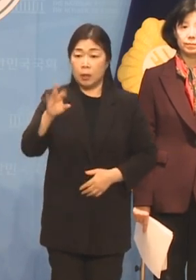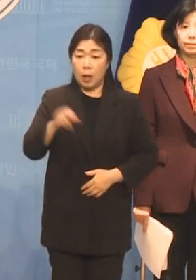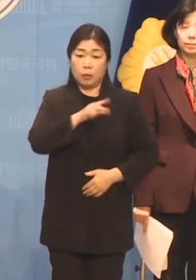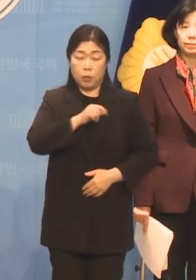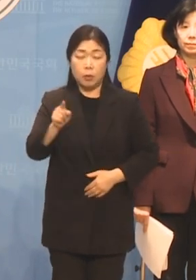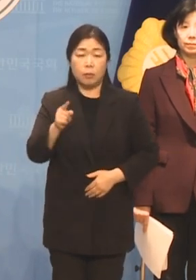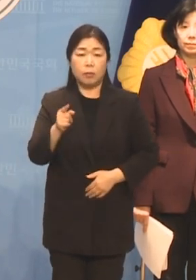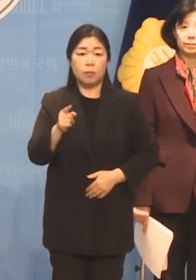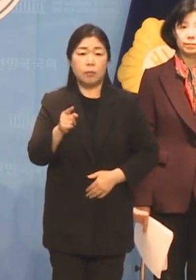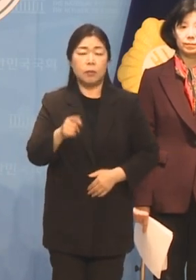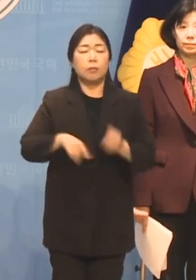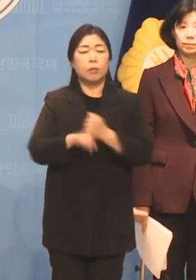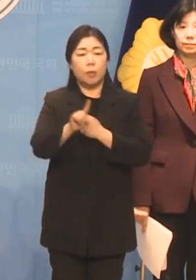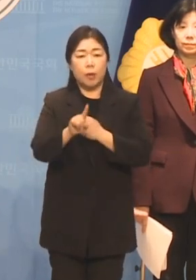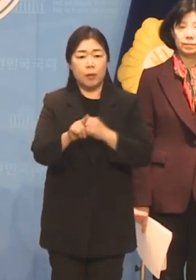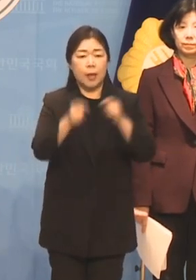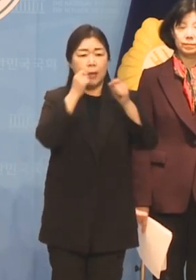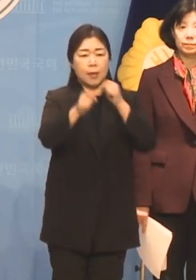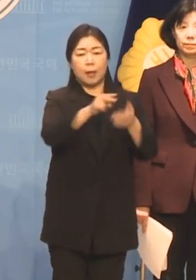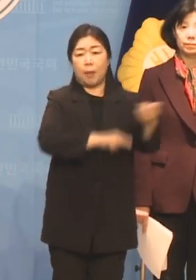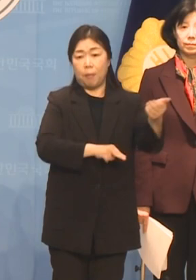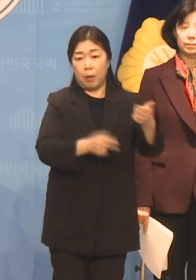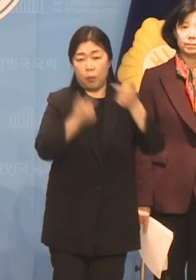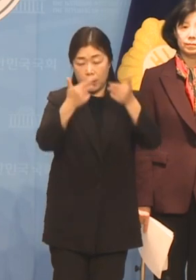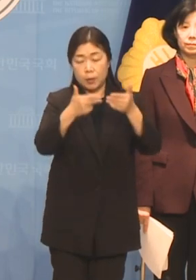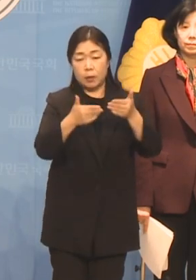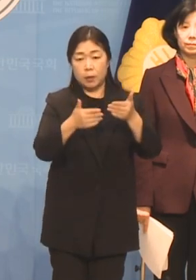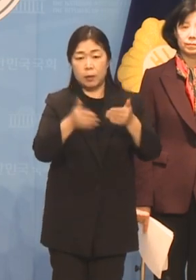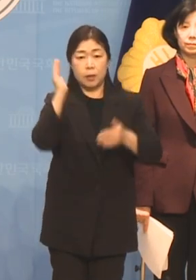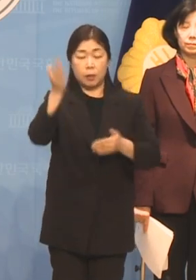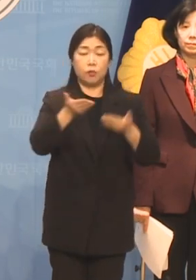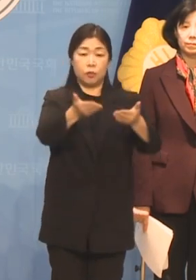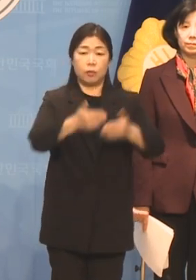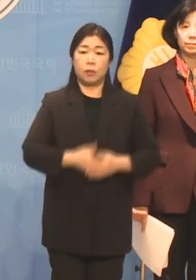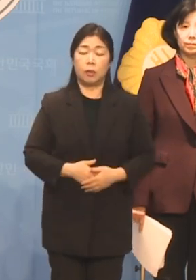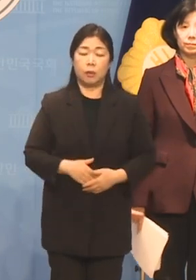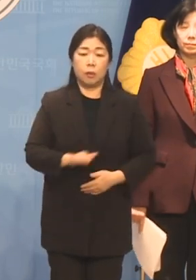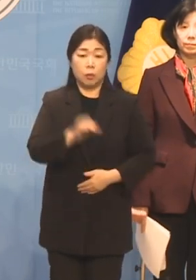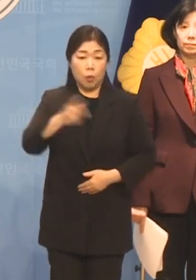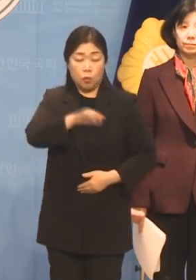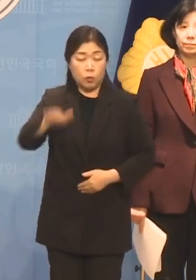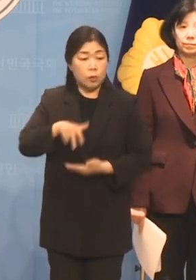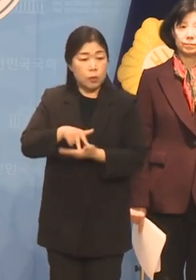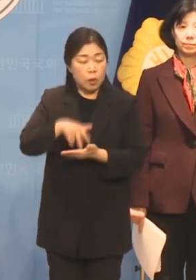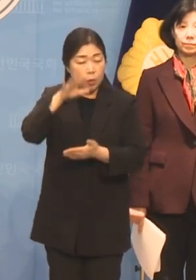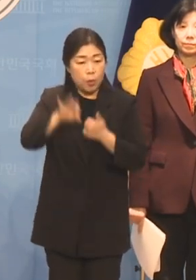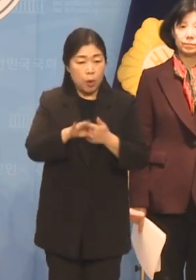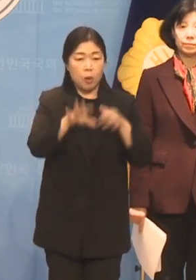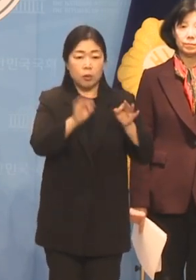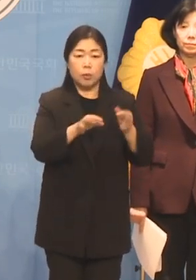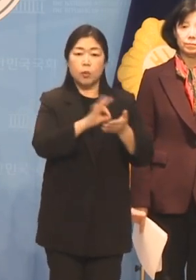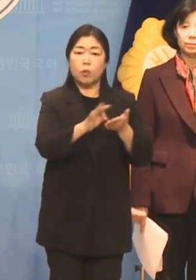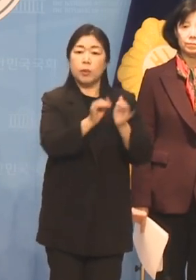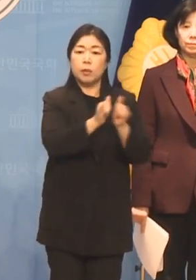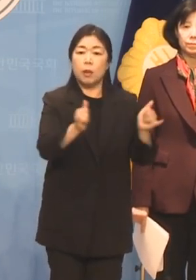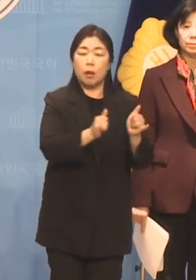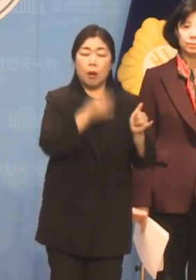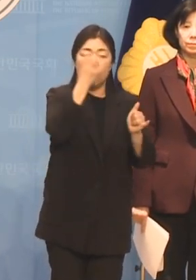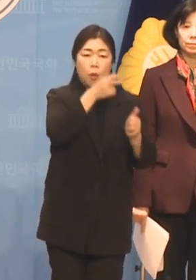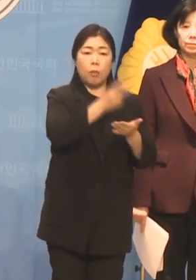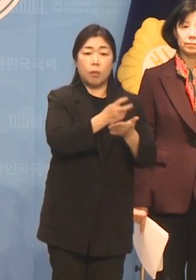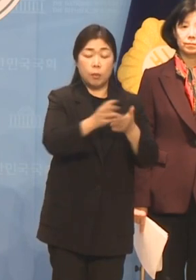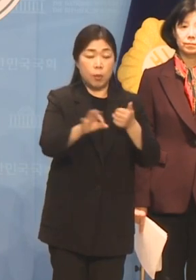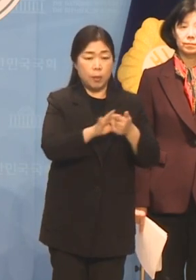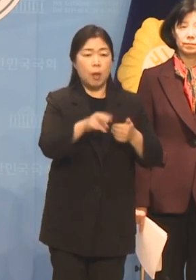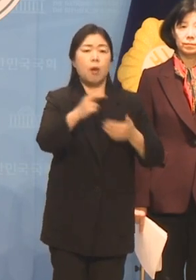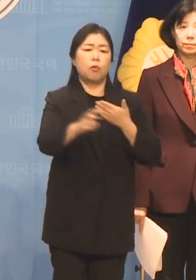사기적 부정 판매로 규정하고 있고 뭐 저희들 같은 경우에는 금융소비자보호법에 나오는 위법계약 해지권에 해당되기